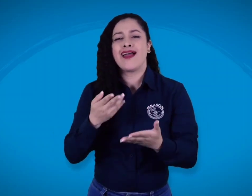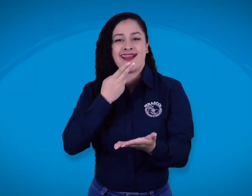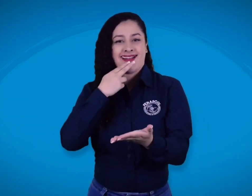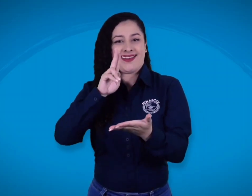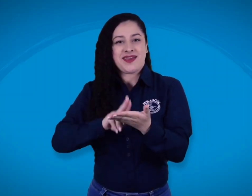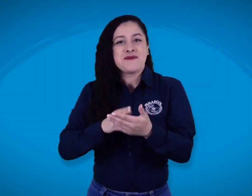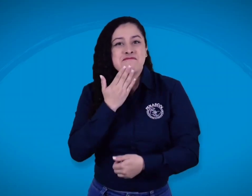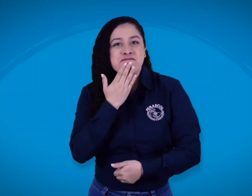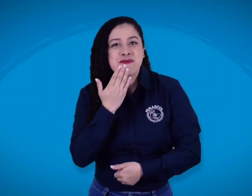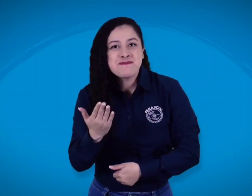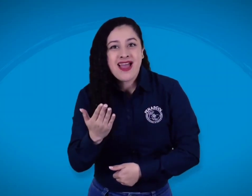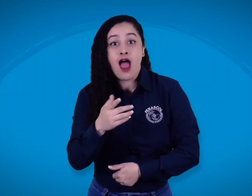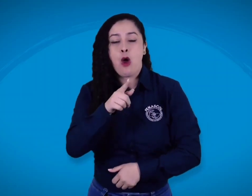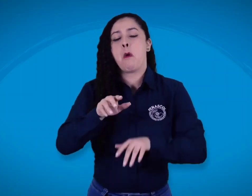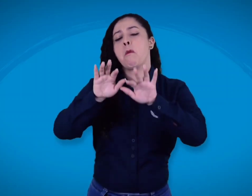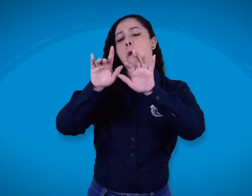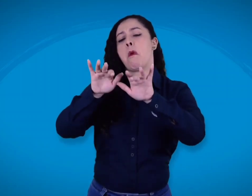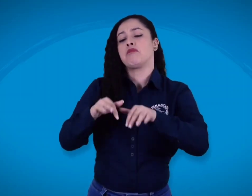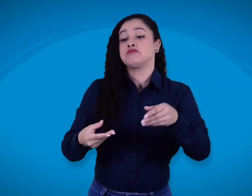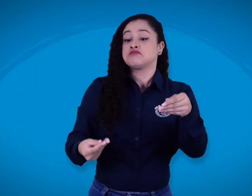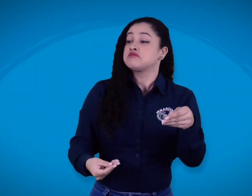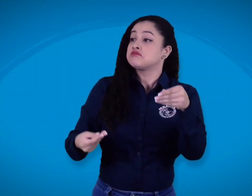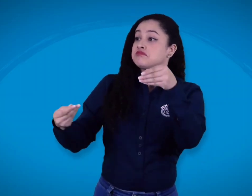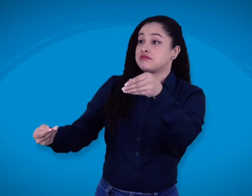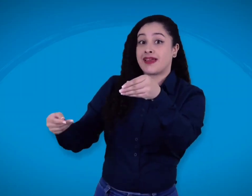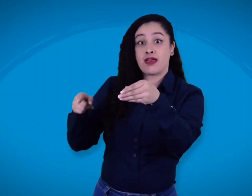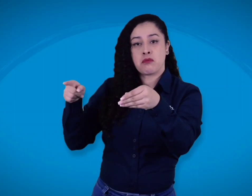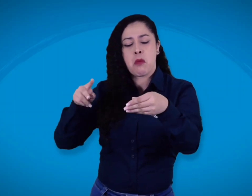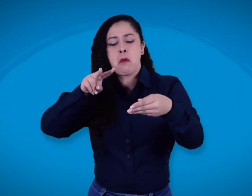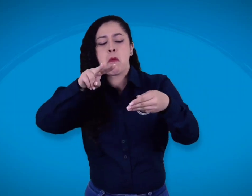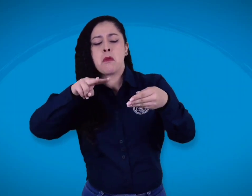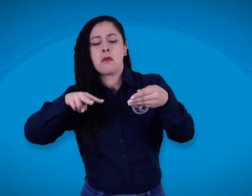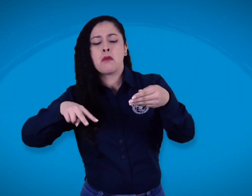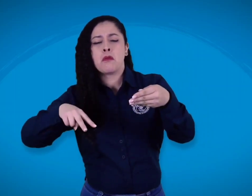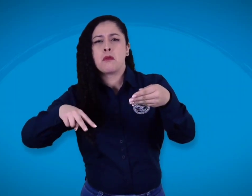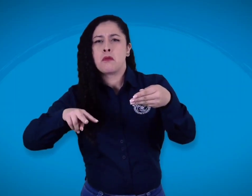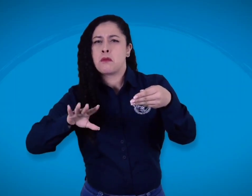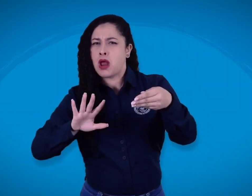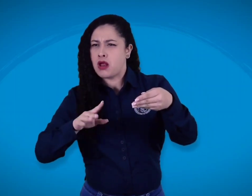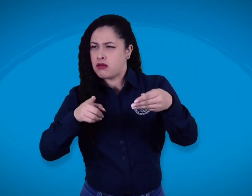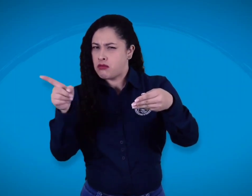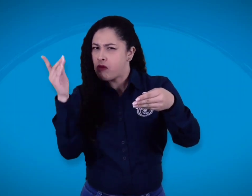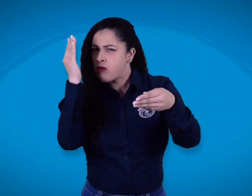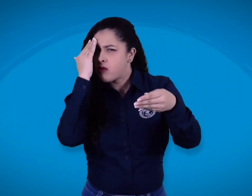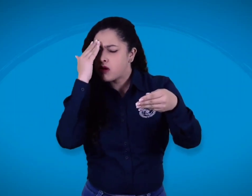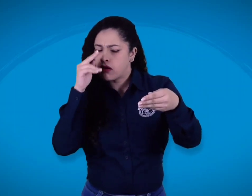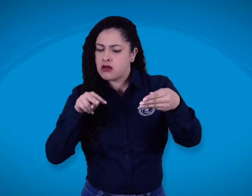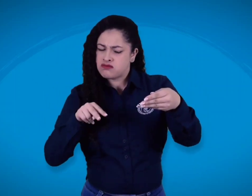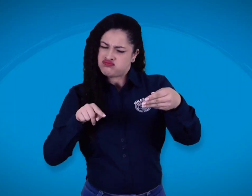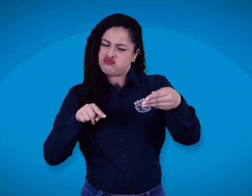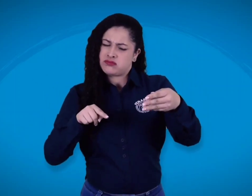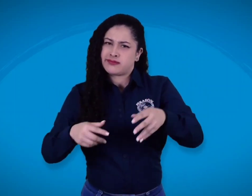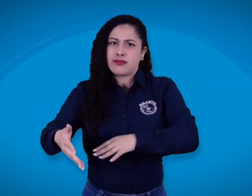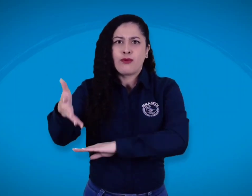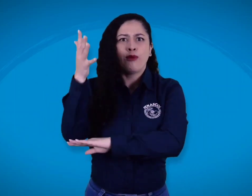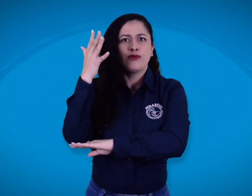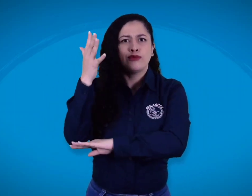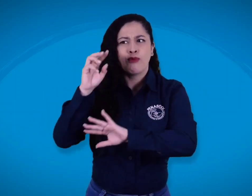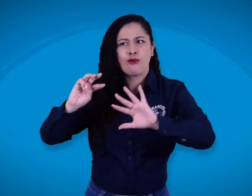situación puede redactar una solicitud de permiso laboral para asistir al evento y para complementar la